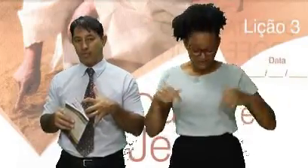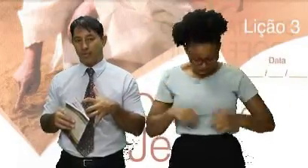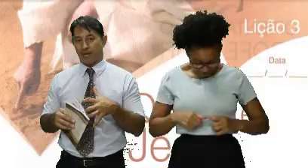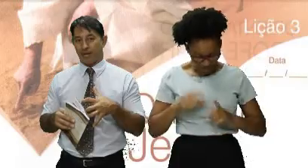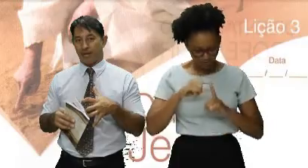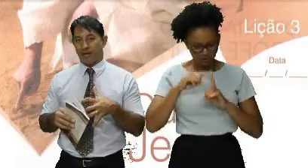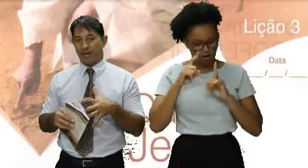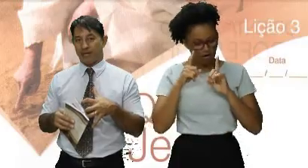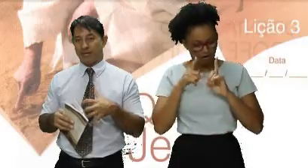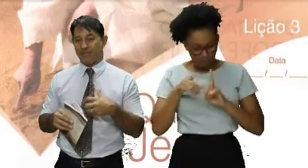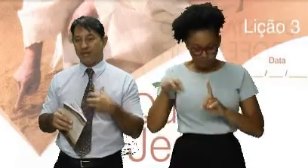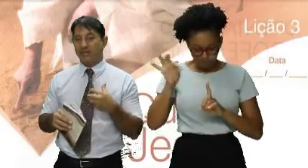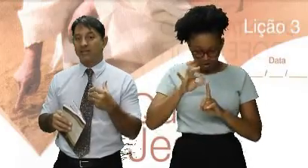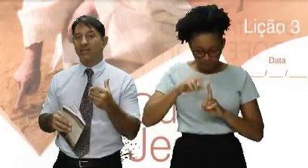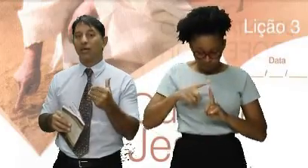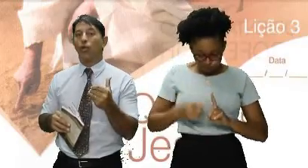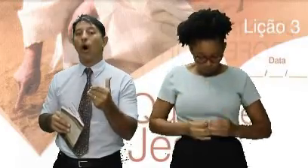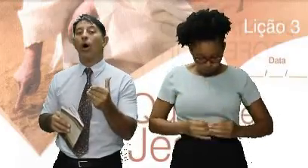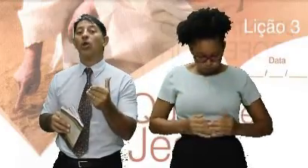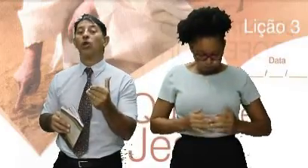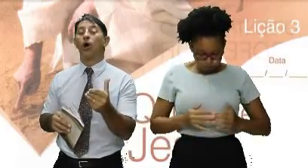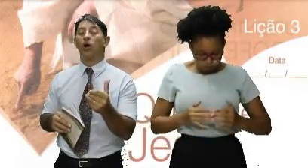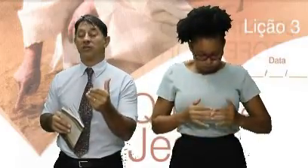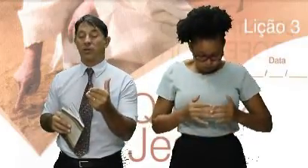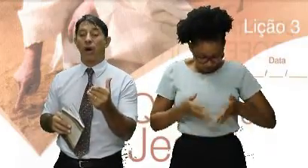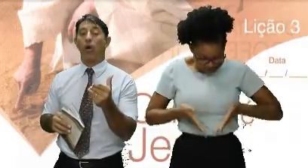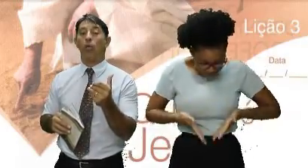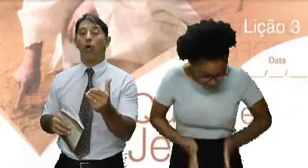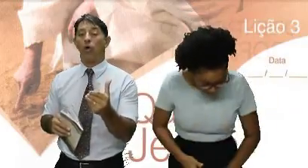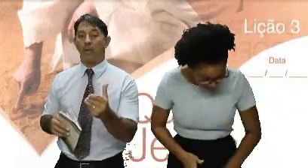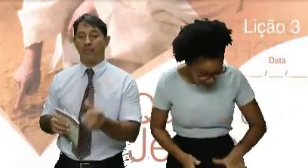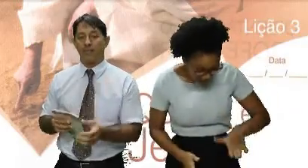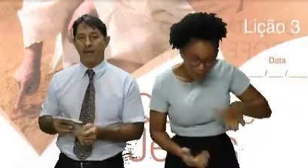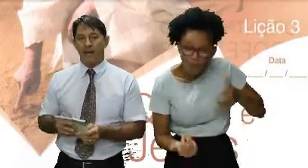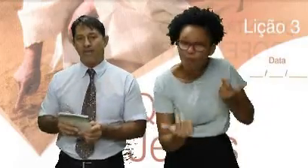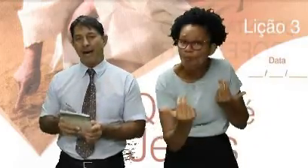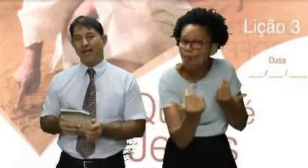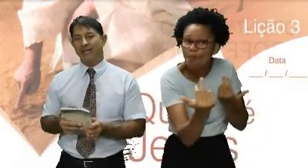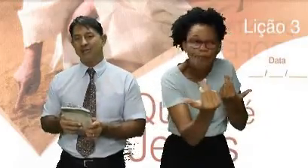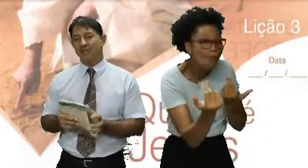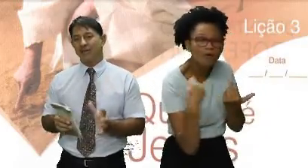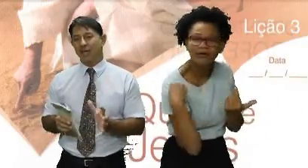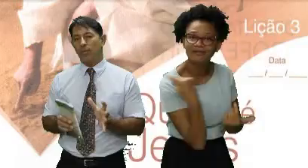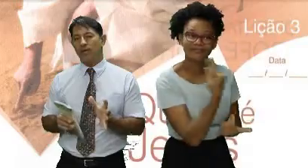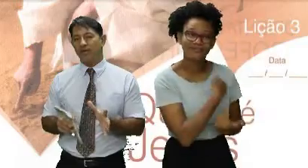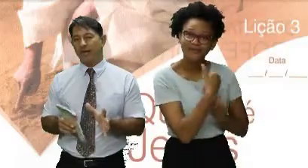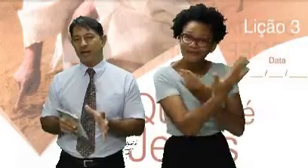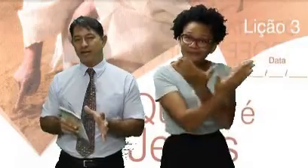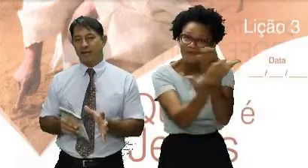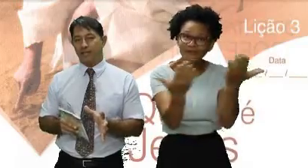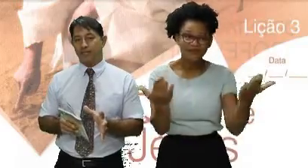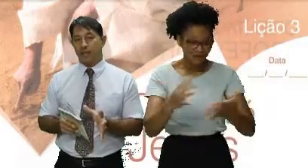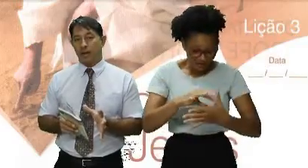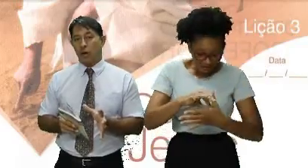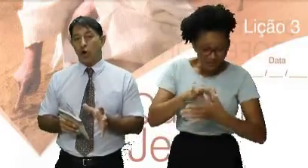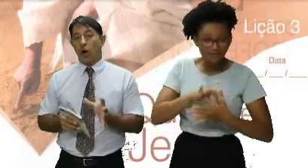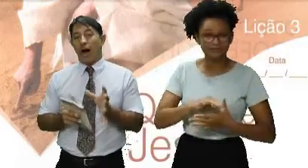pecador, ele se fez igual a nós, igual ao homem. Mas veja uma